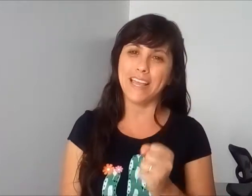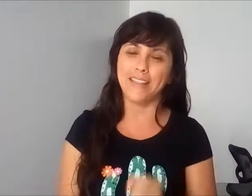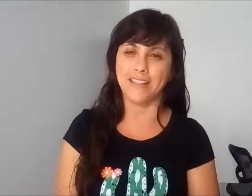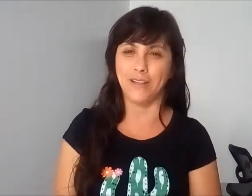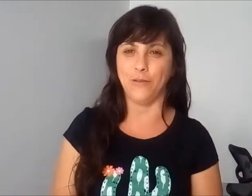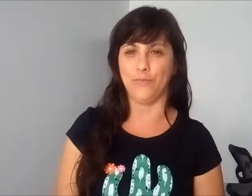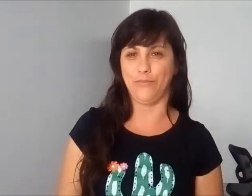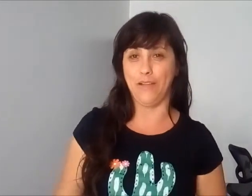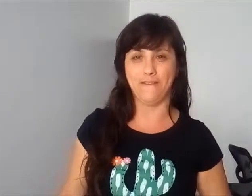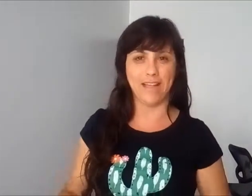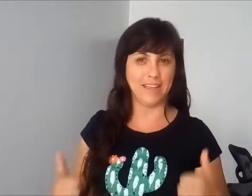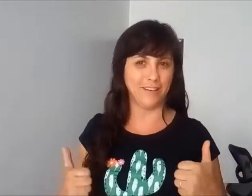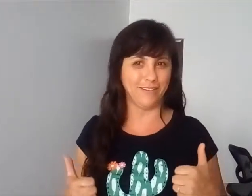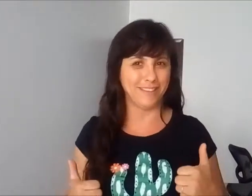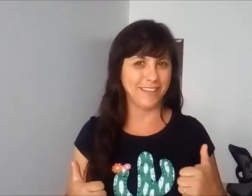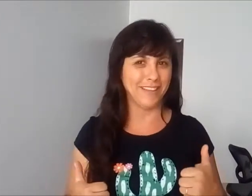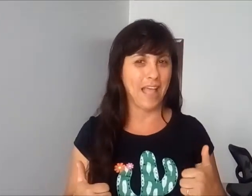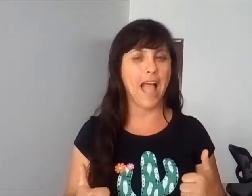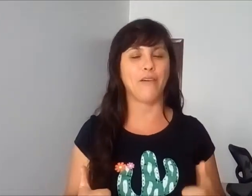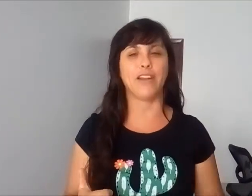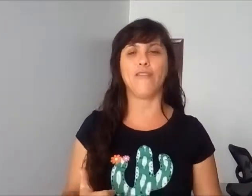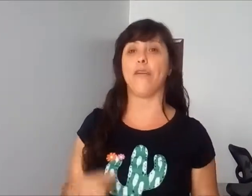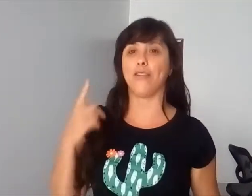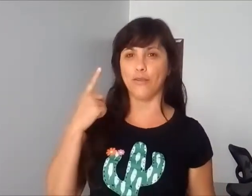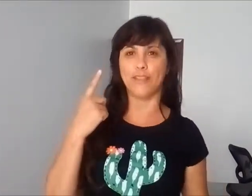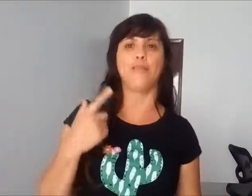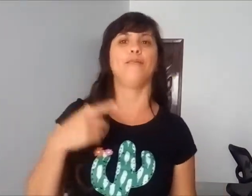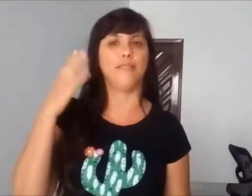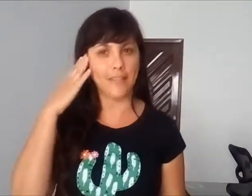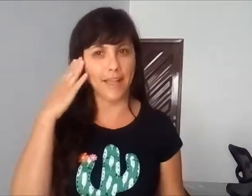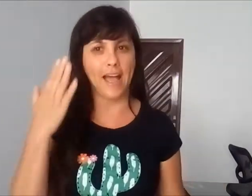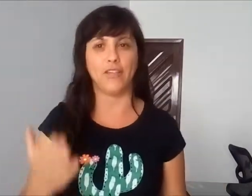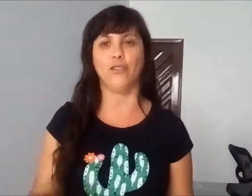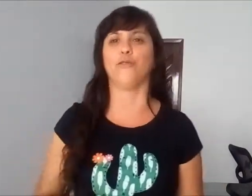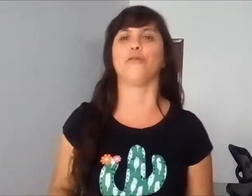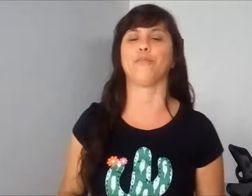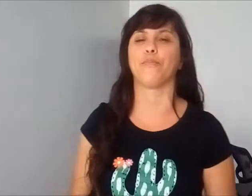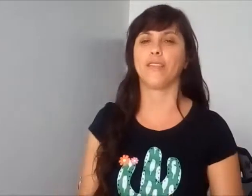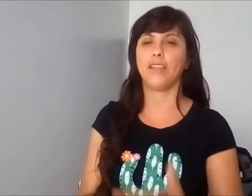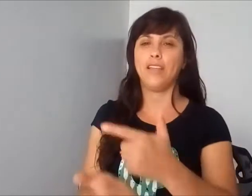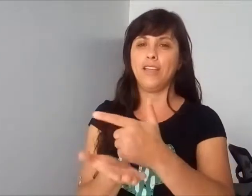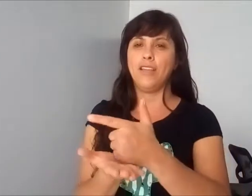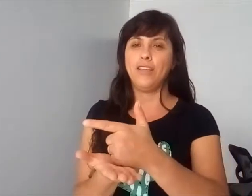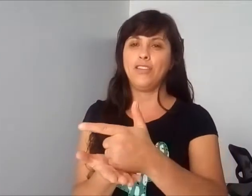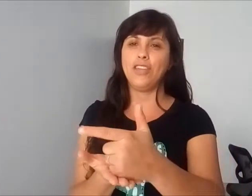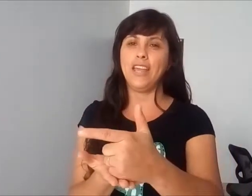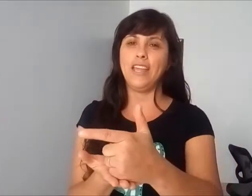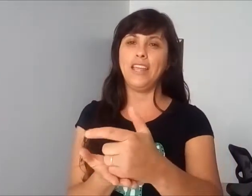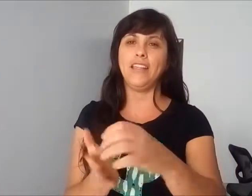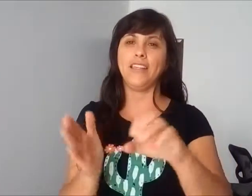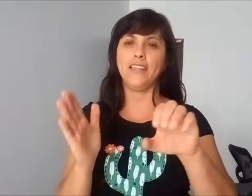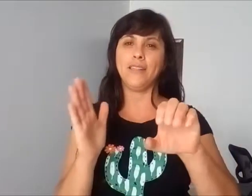questão valeu agora vamos ver se consigo cerrado no gênesis